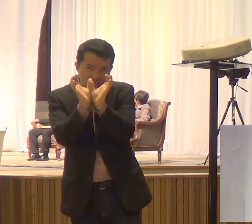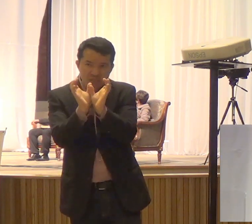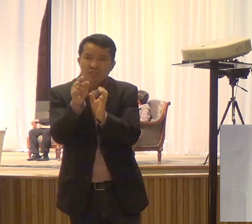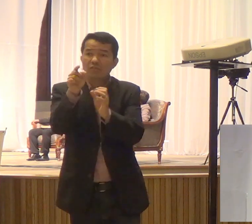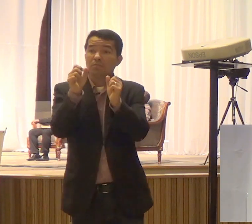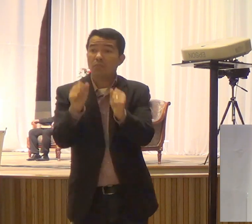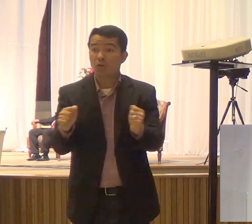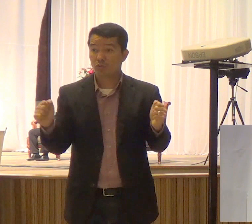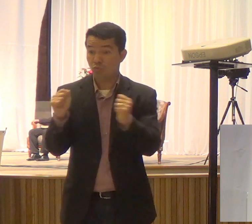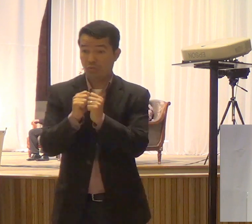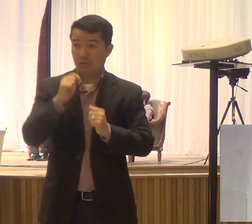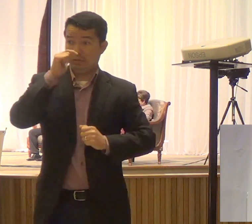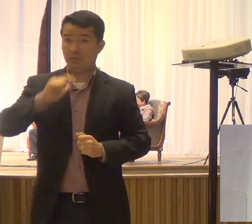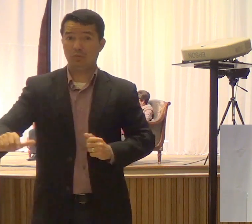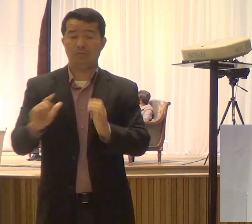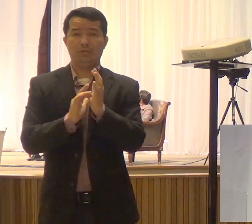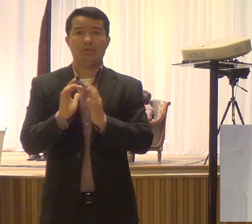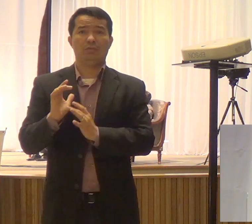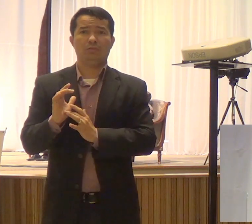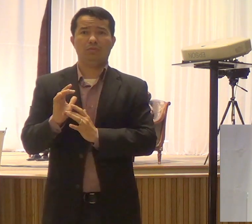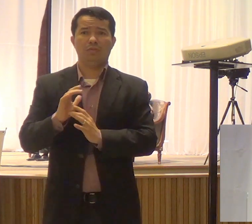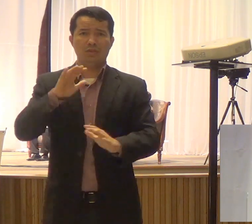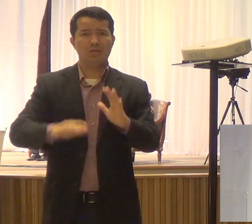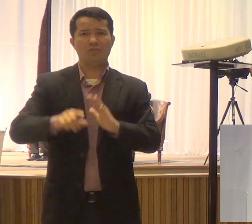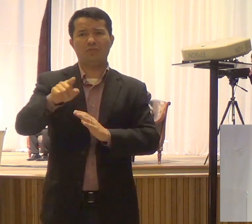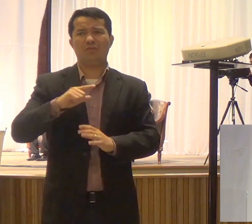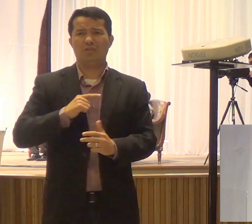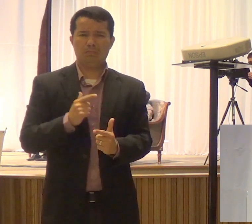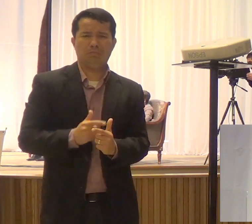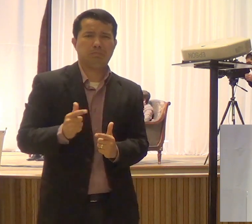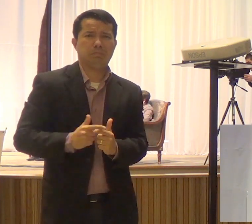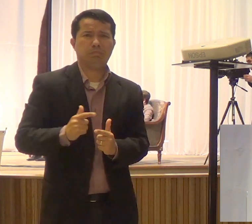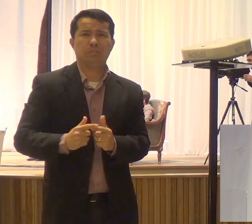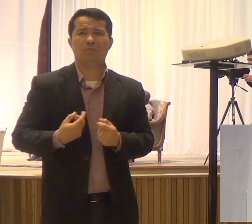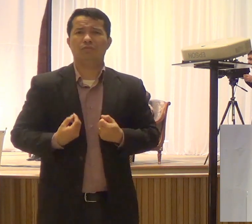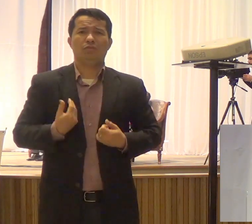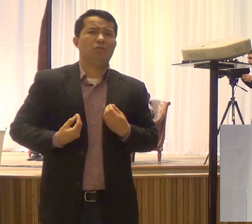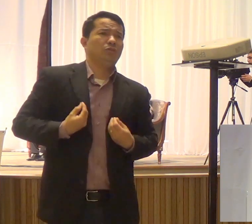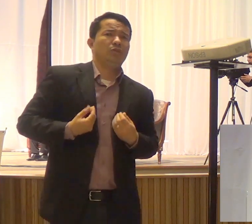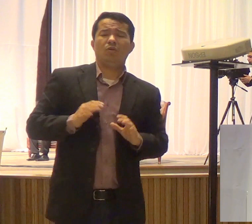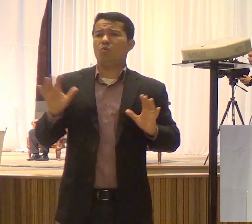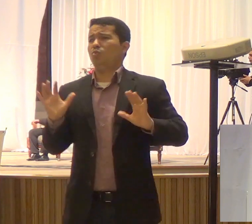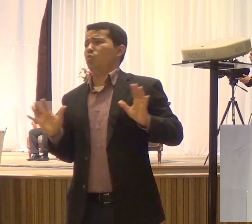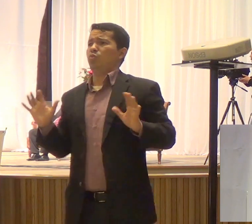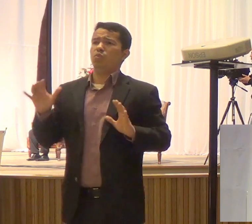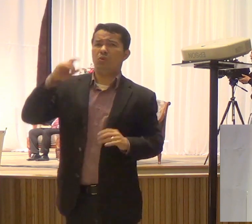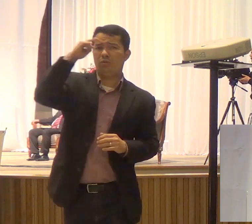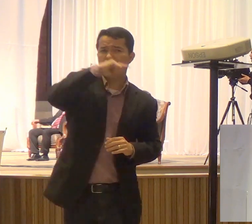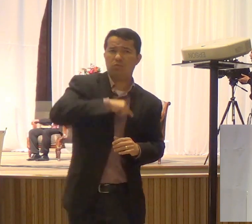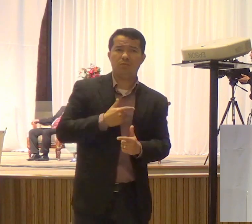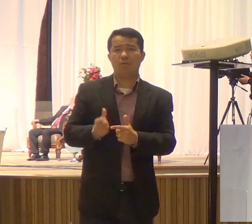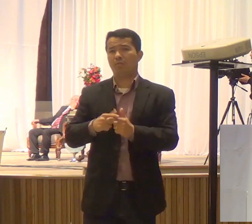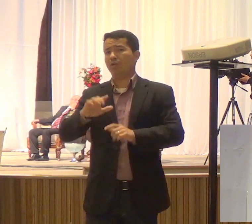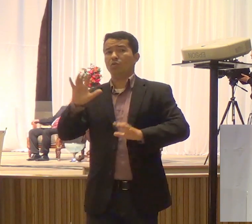de novo. Se a chamuscada da vida serviu para te fazer sentir o quanto você precisa